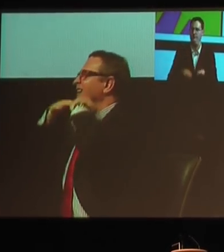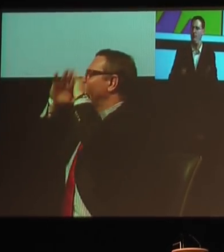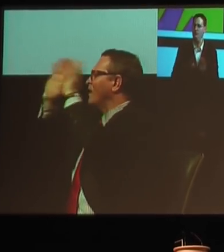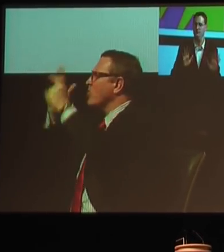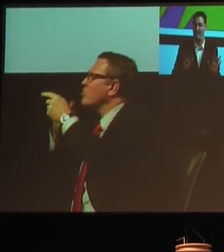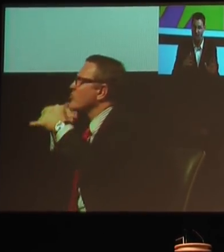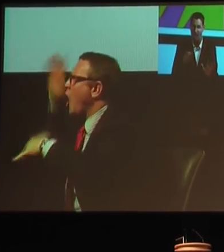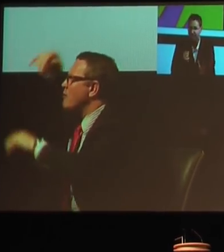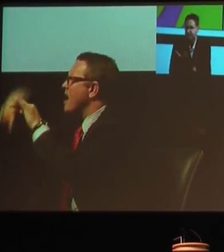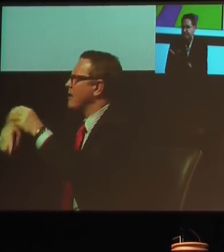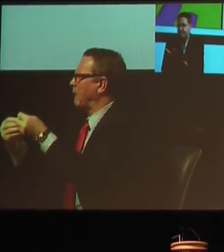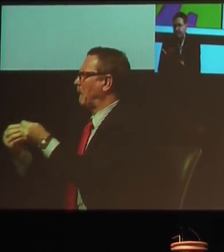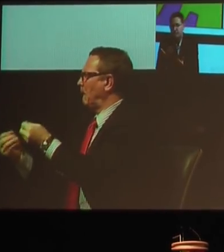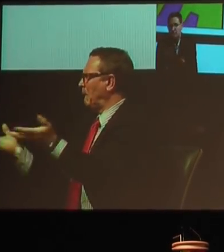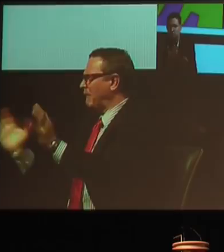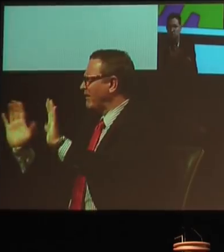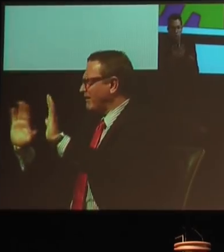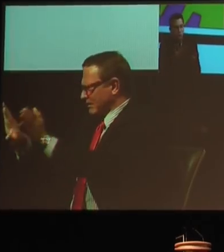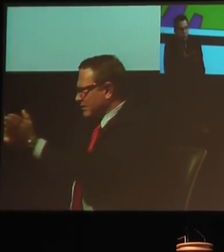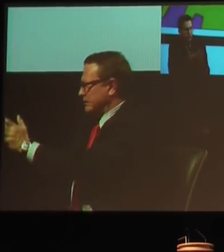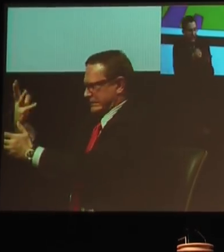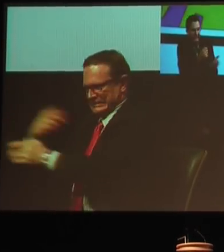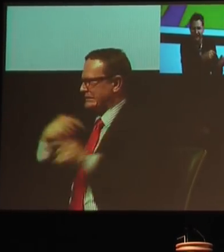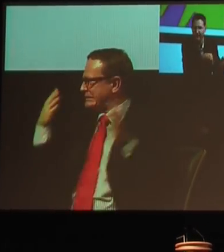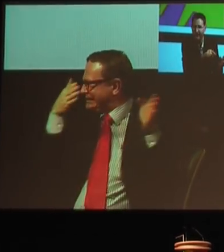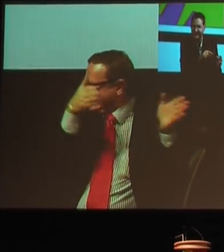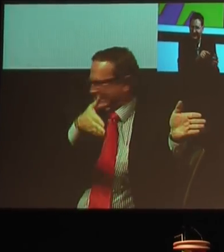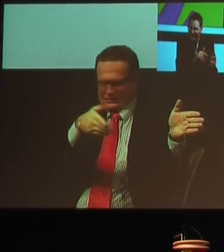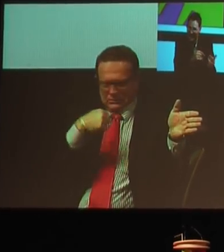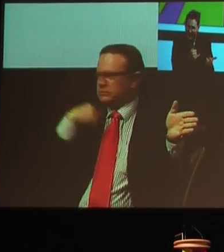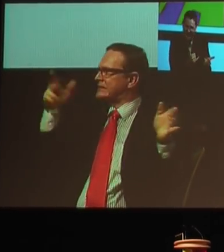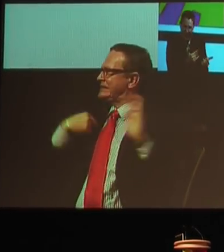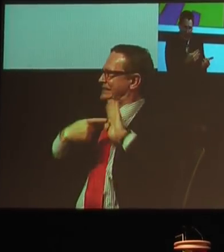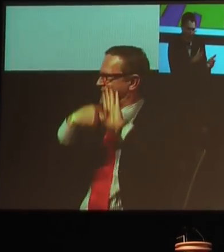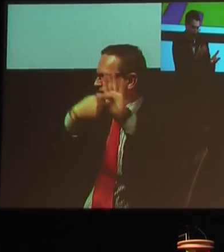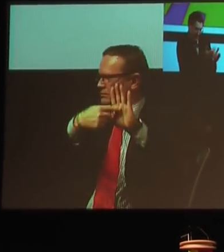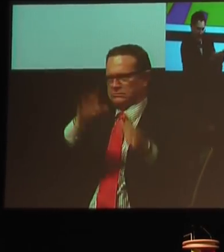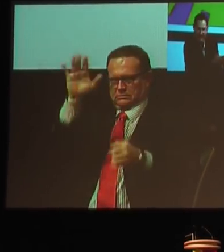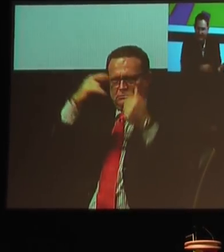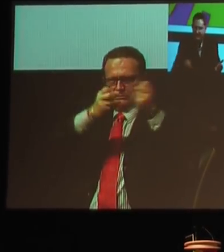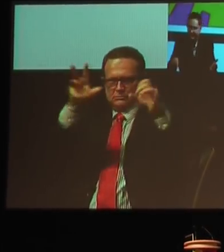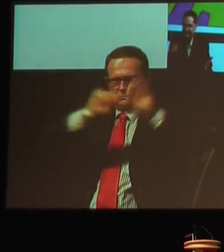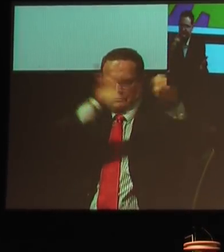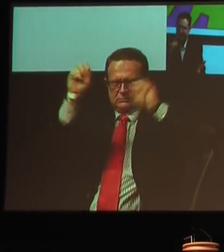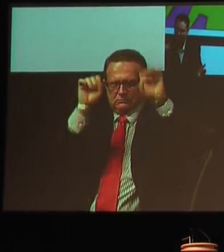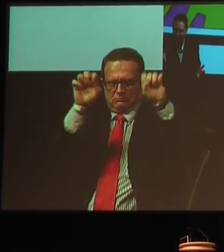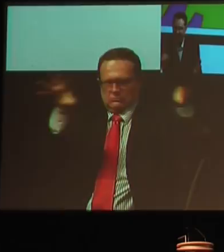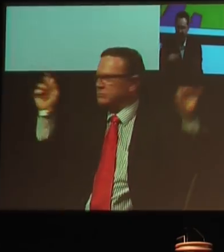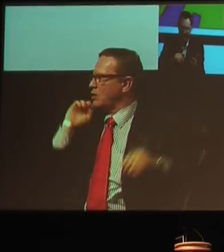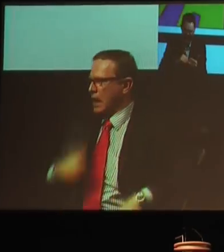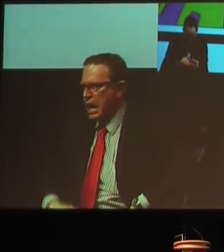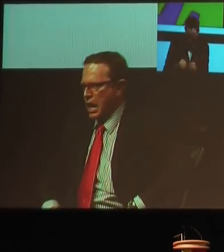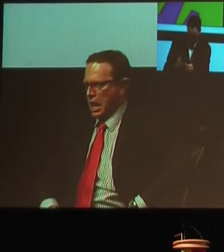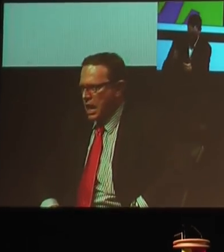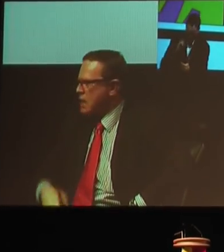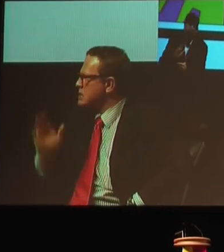Bereich auch ein bisschen spezialisieren würden, wäre das ein großer Vorteil. Und ich denke, dass man einfach sich dahingehend mal